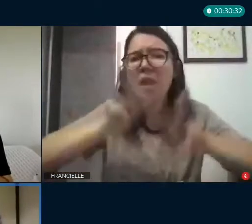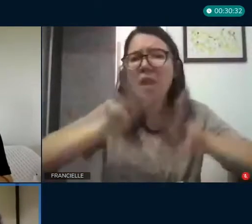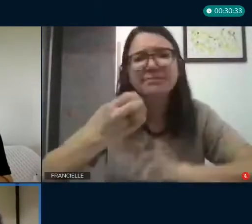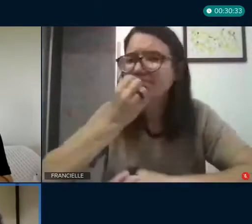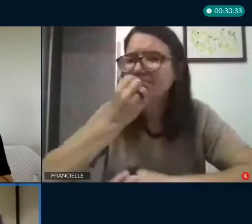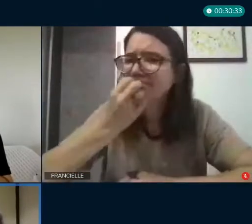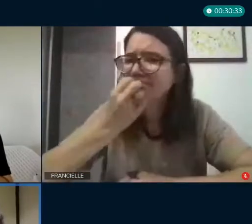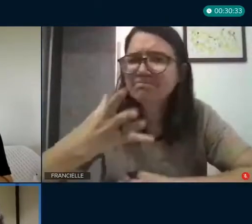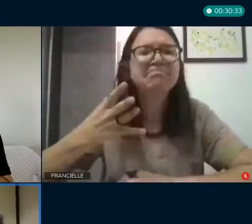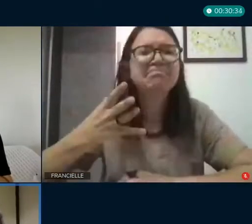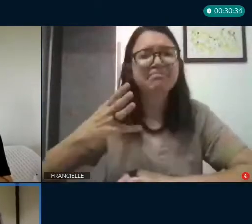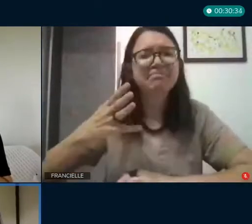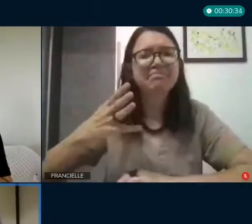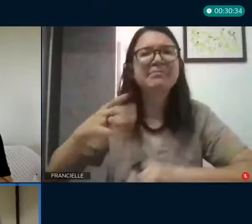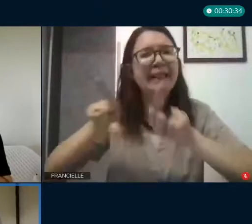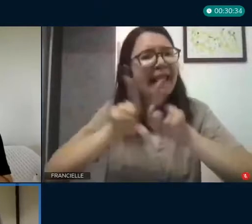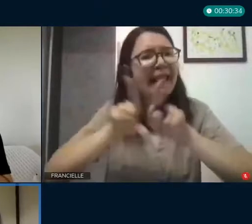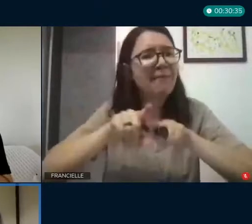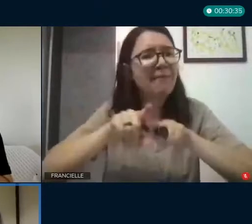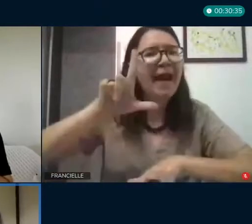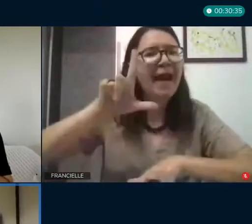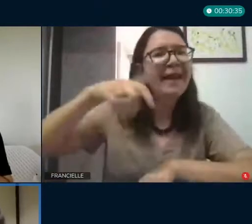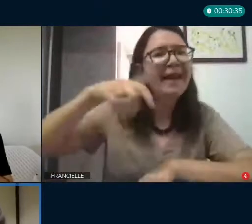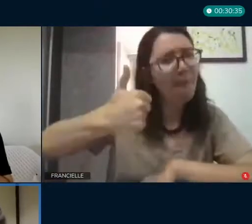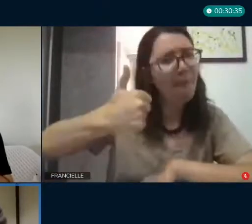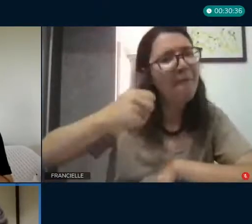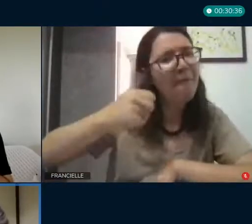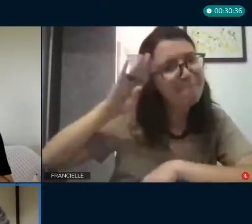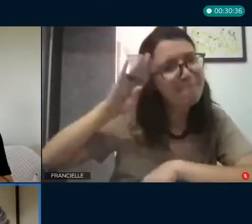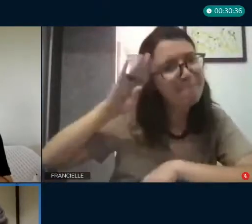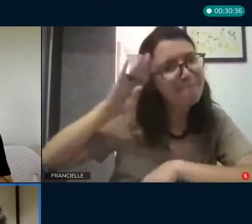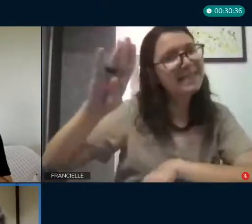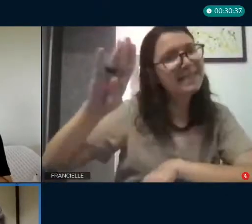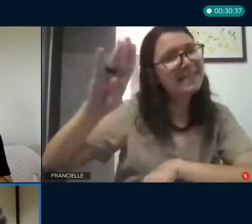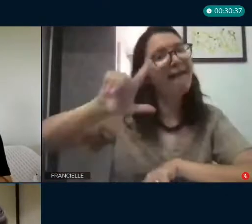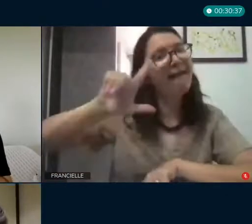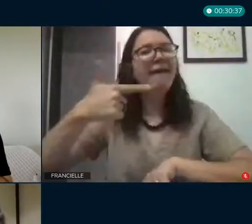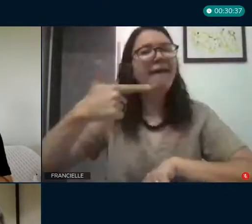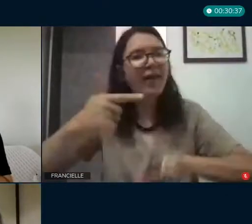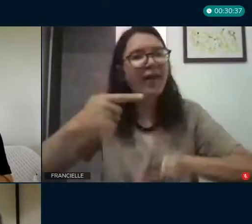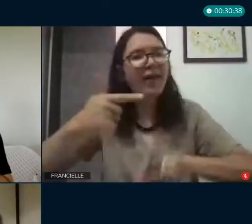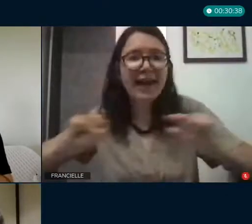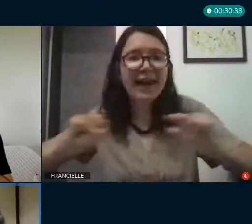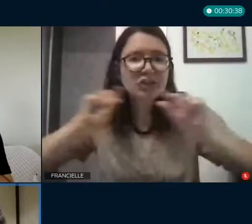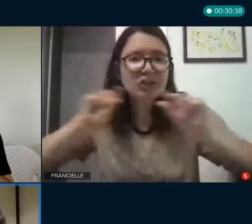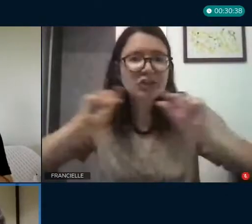eu vi o acesso ao site, eu achei que ficou muito bom.